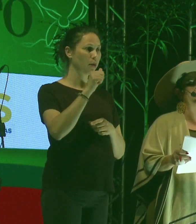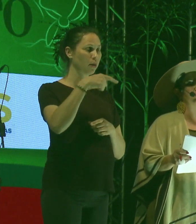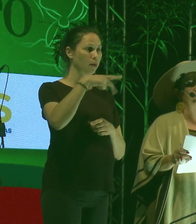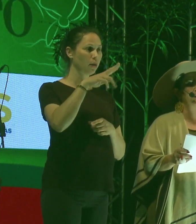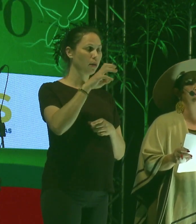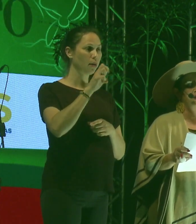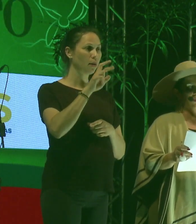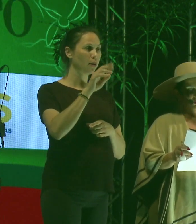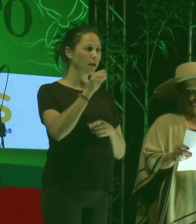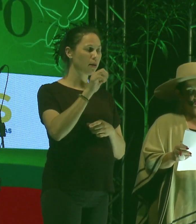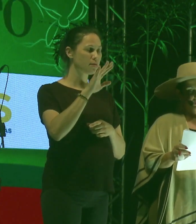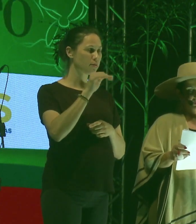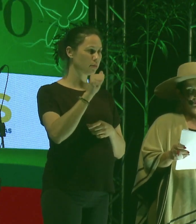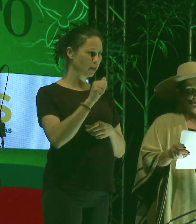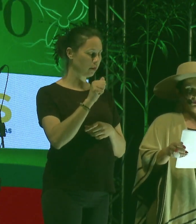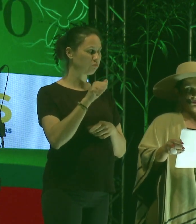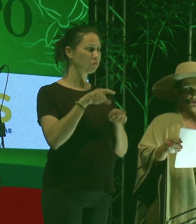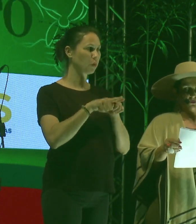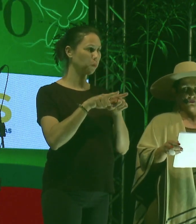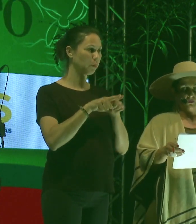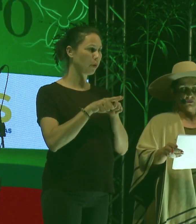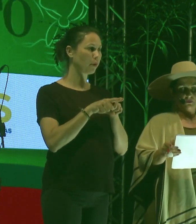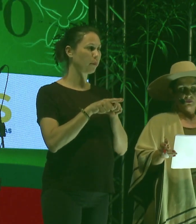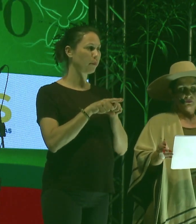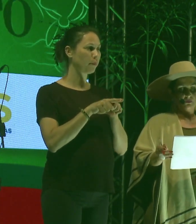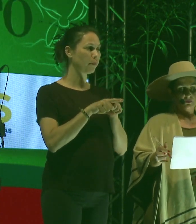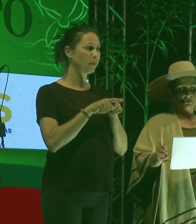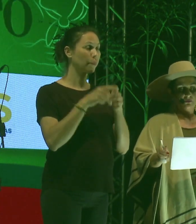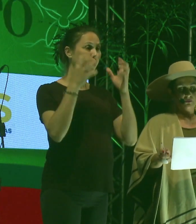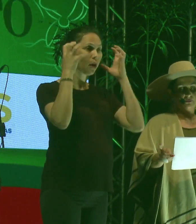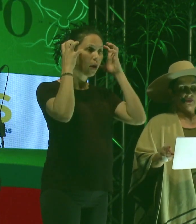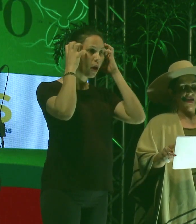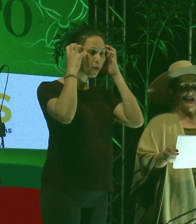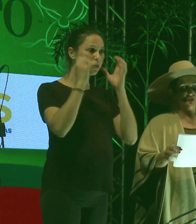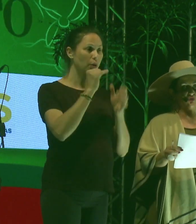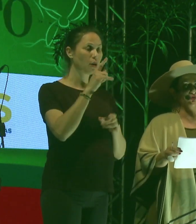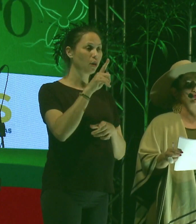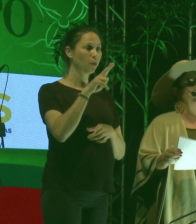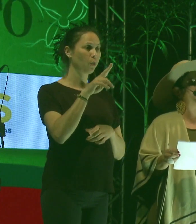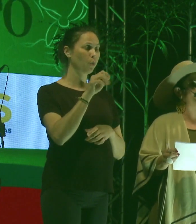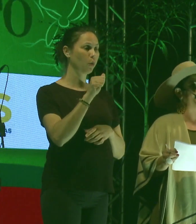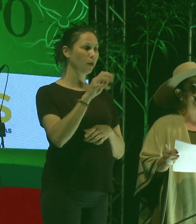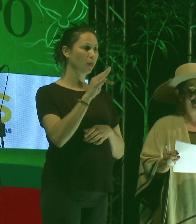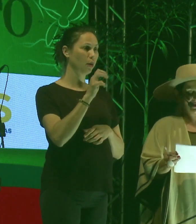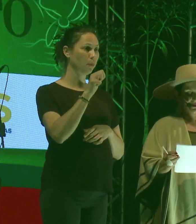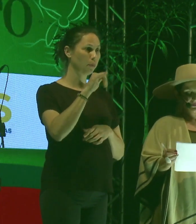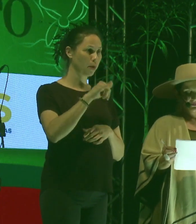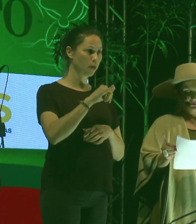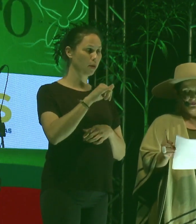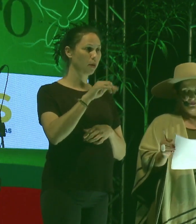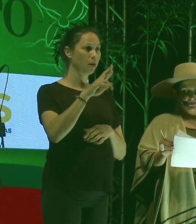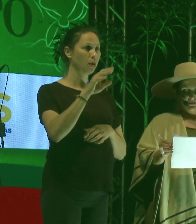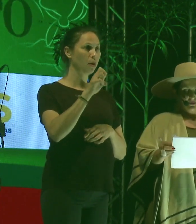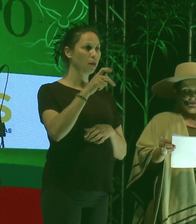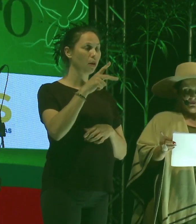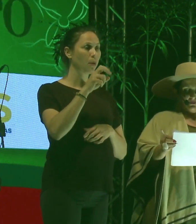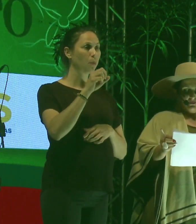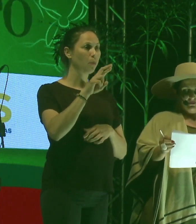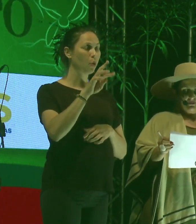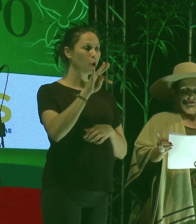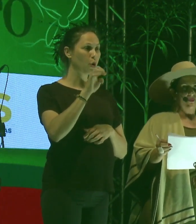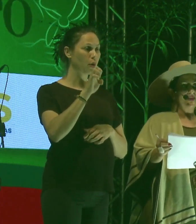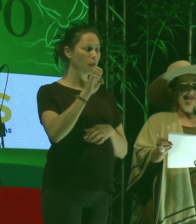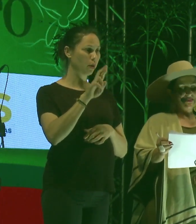Santana do Livramento. Rádio Repórter e Rádio Iguatemi. Rádio Sul Brasileira. RBS